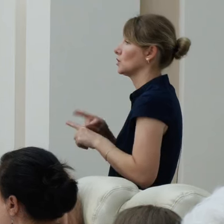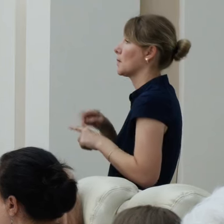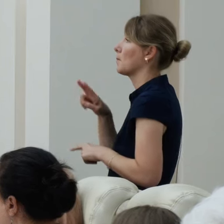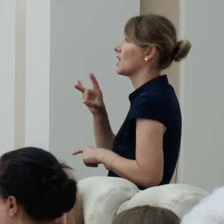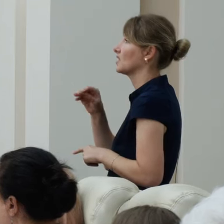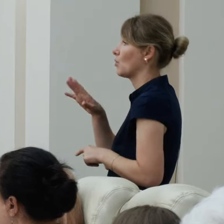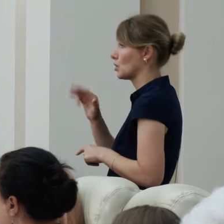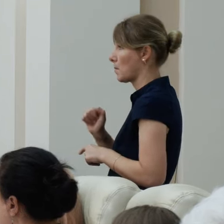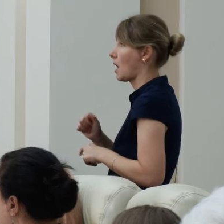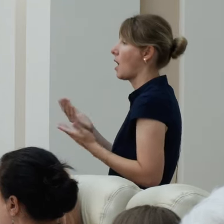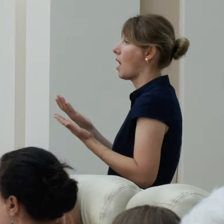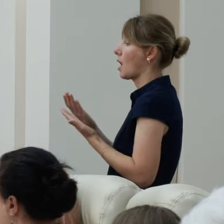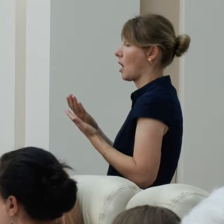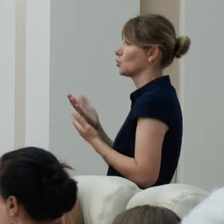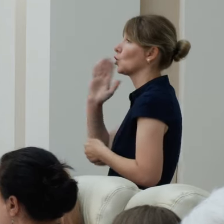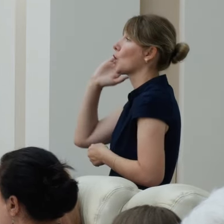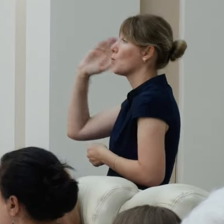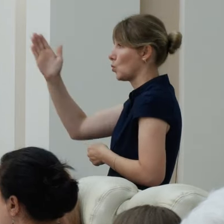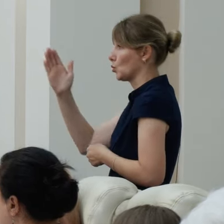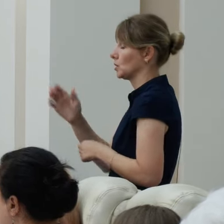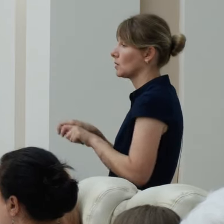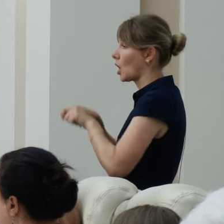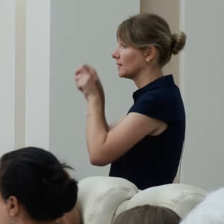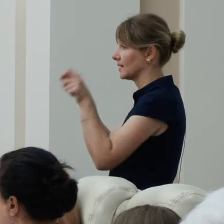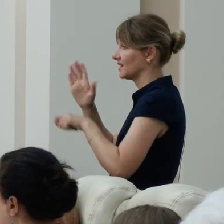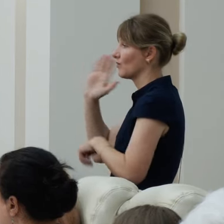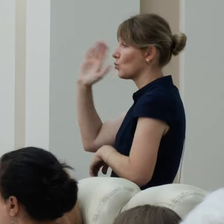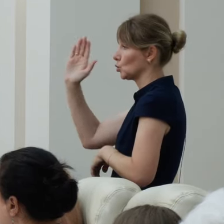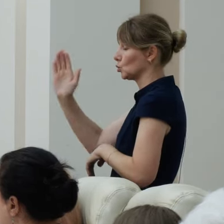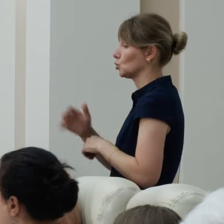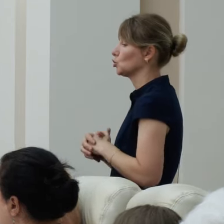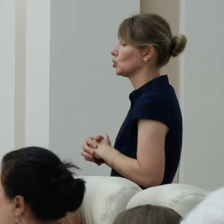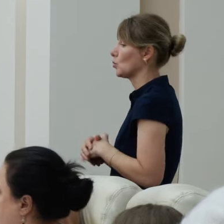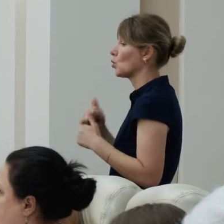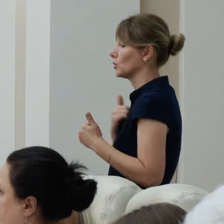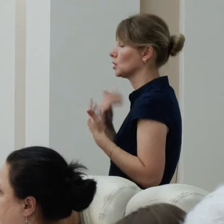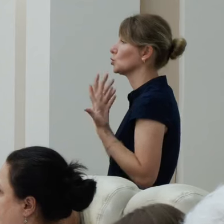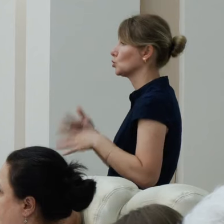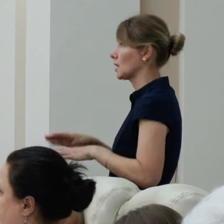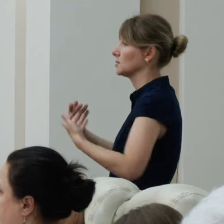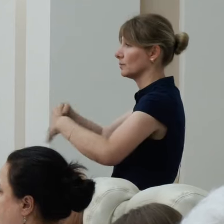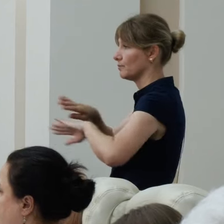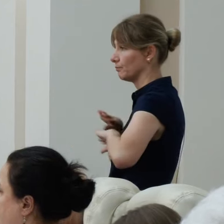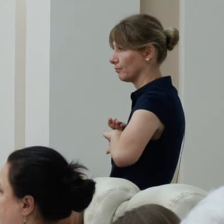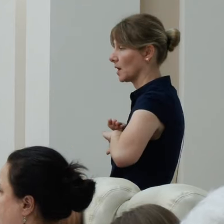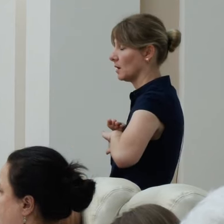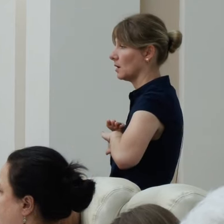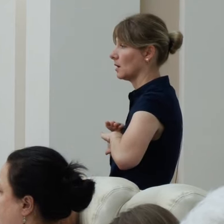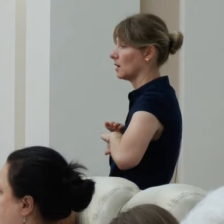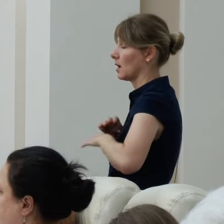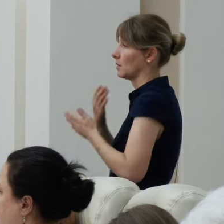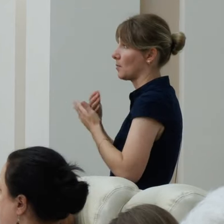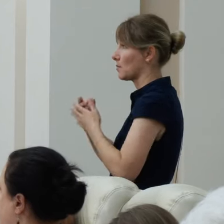de e-learning care urmează să fie înființată în viitor. Deja avem o ofertă de asemenea